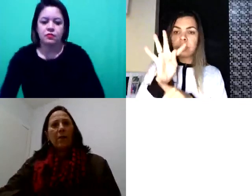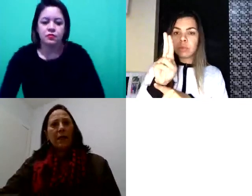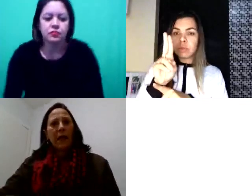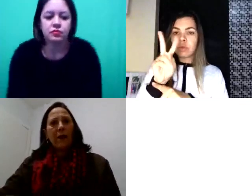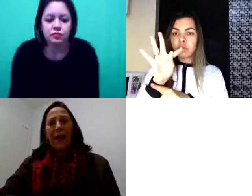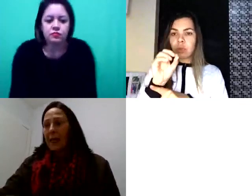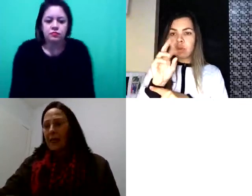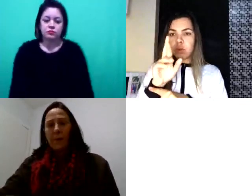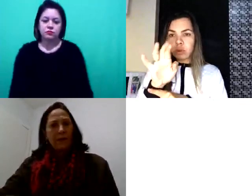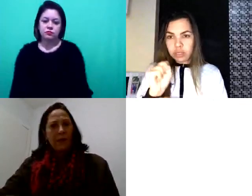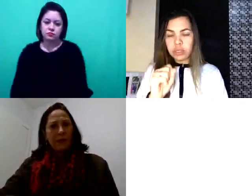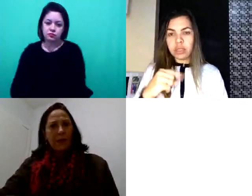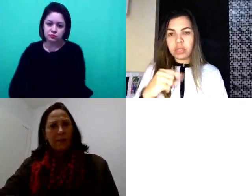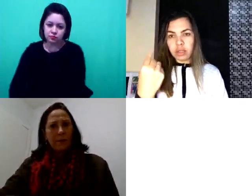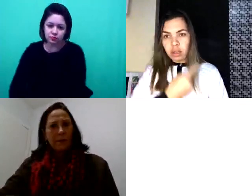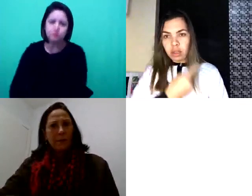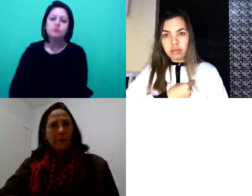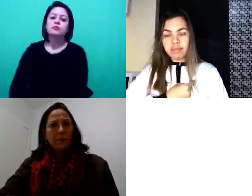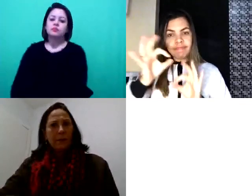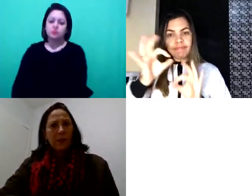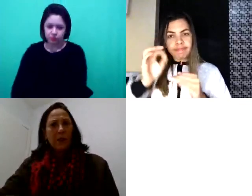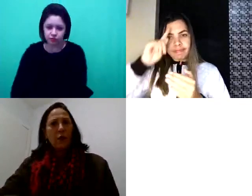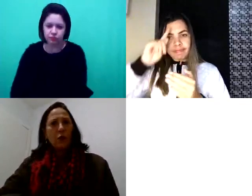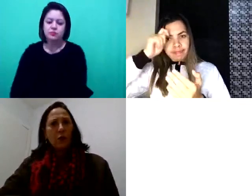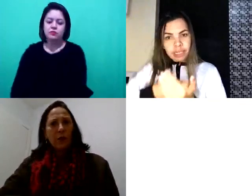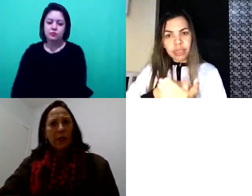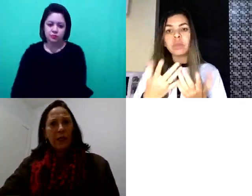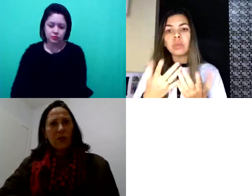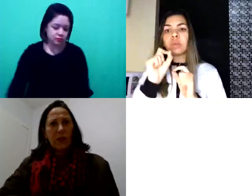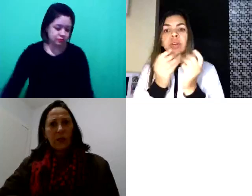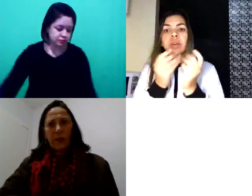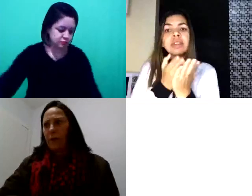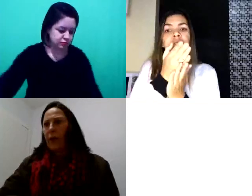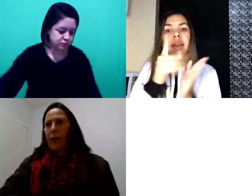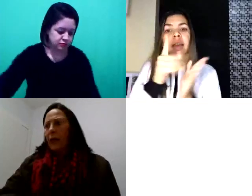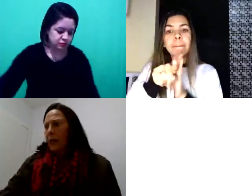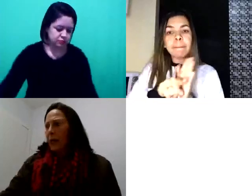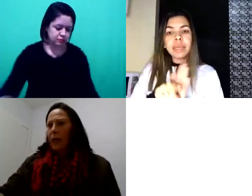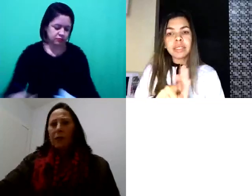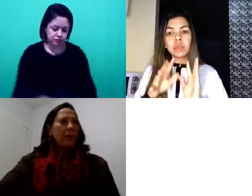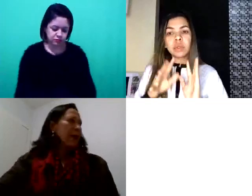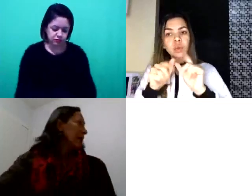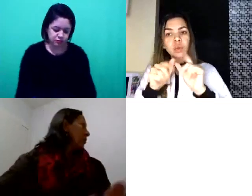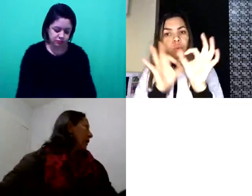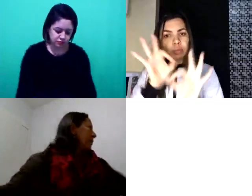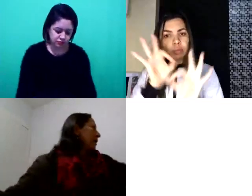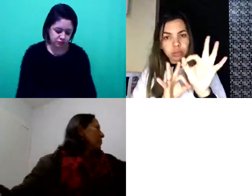bater o martelo na linha de pesquisa, deixamos tudo organizadinho. Eu tinha marcado para o